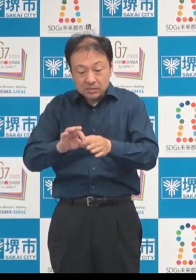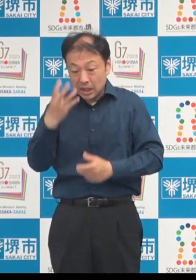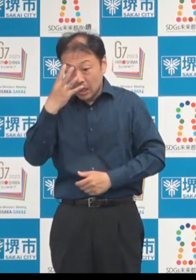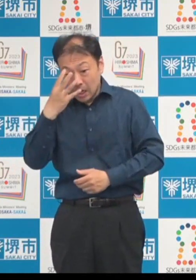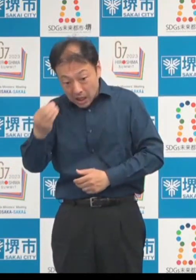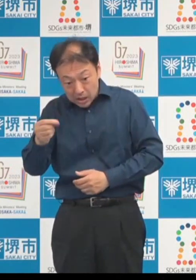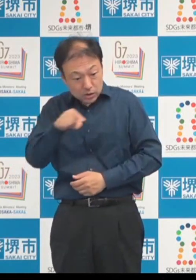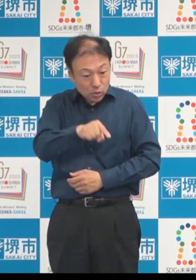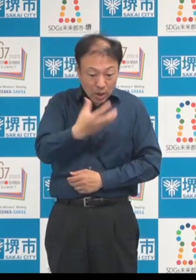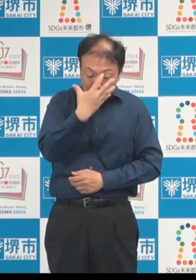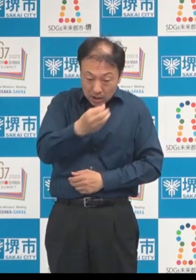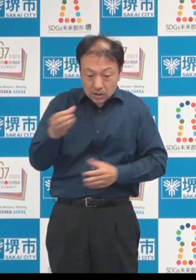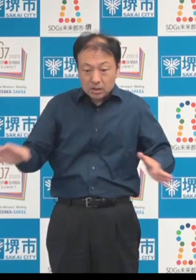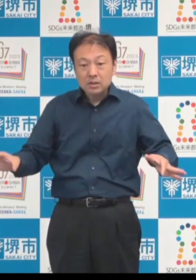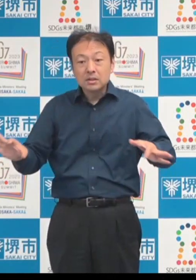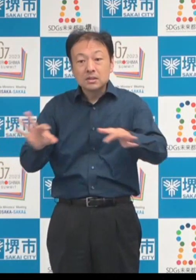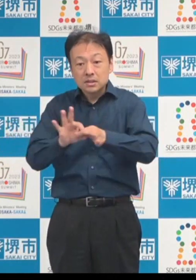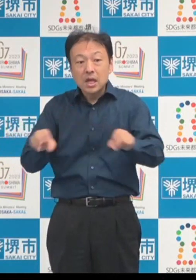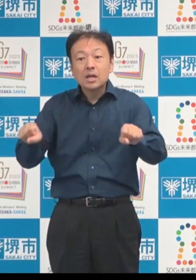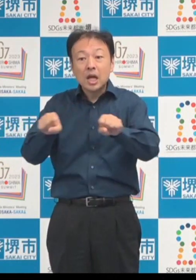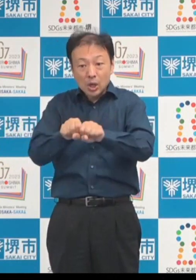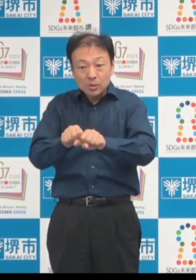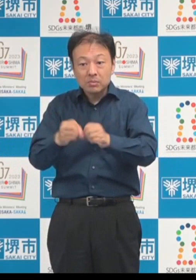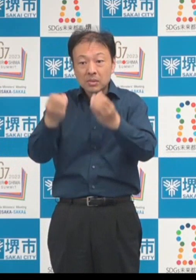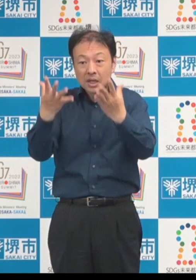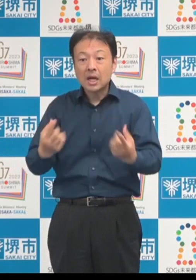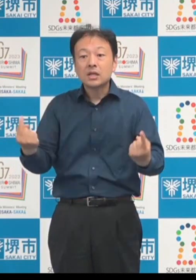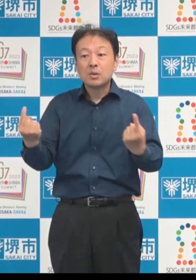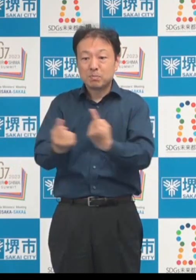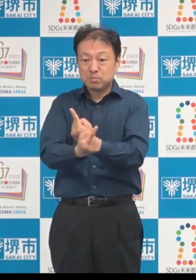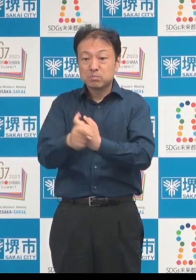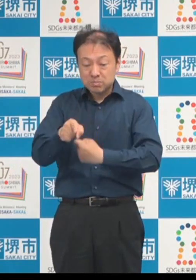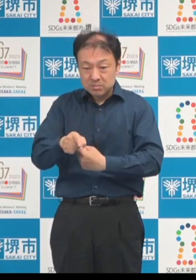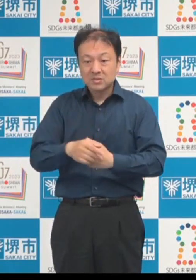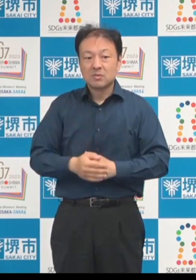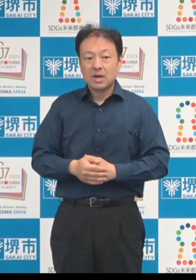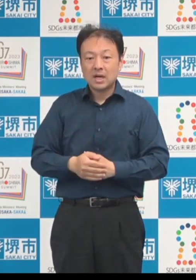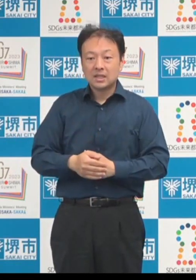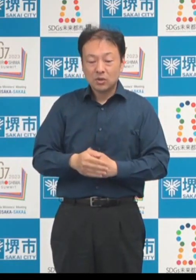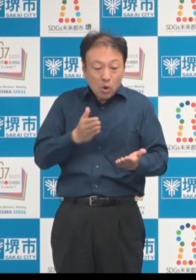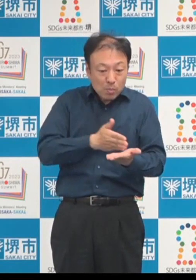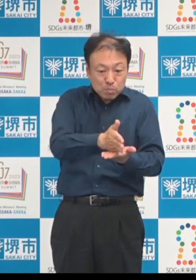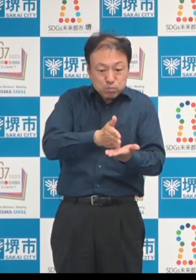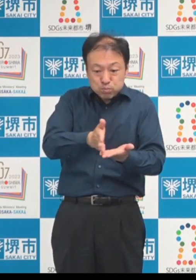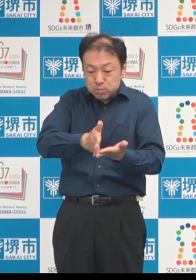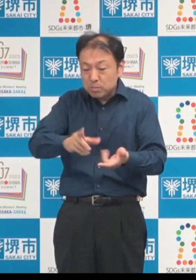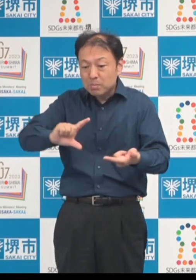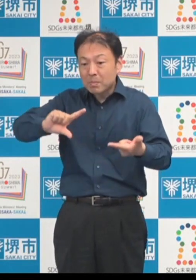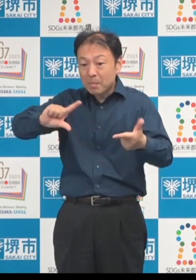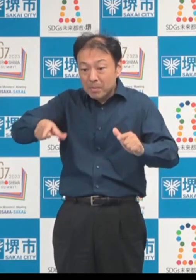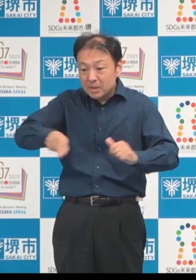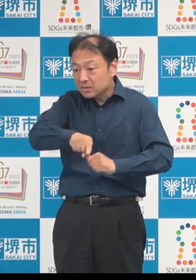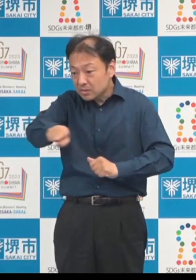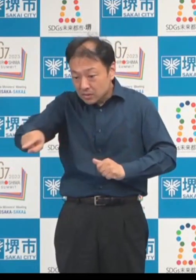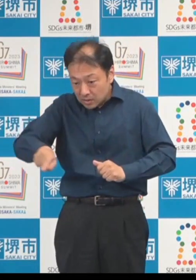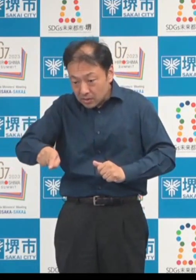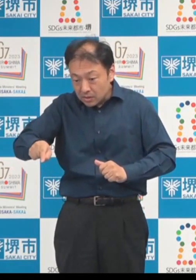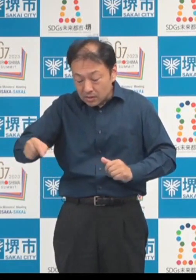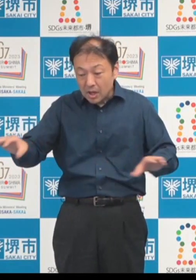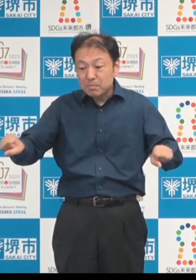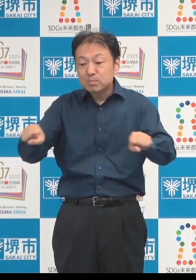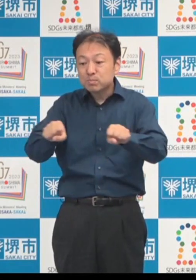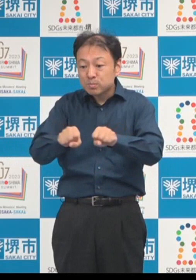なげていく、まさにイノベーションというところは違う分野から生まれることも多くある、まさにそれがイノベーションだと思っていますので